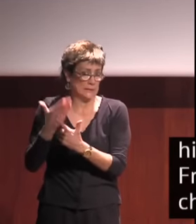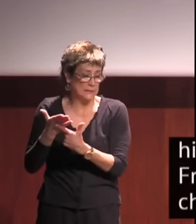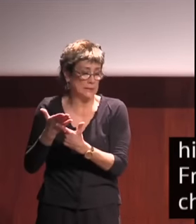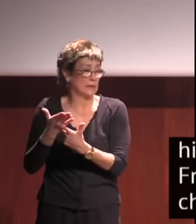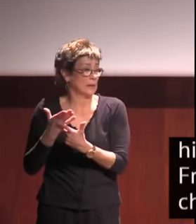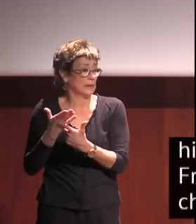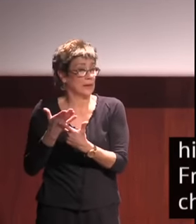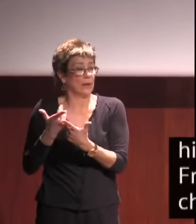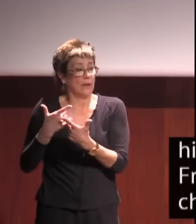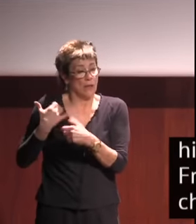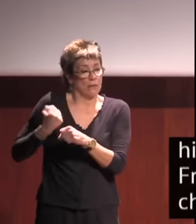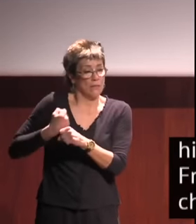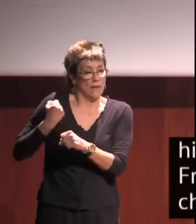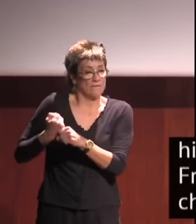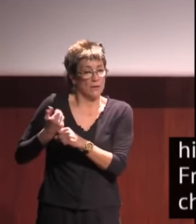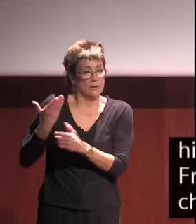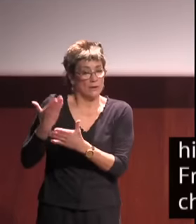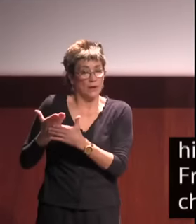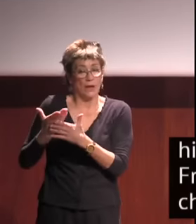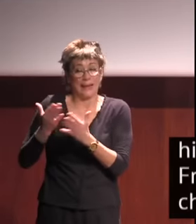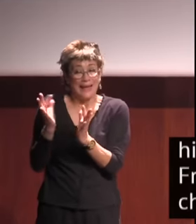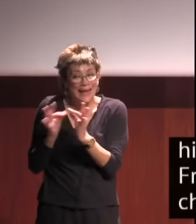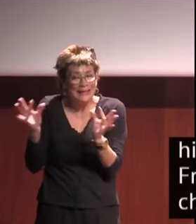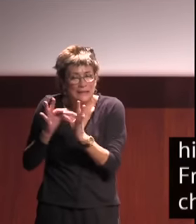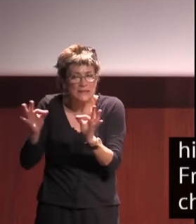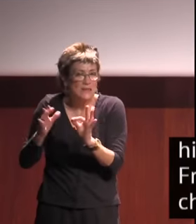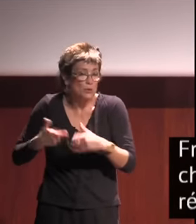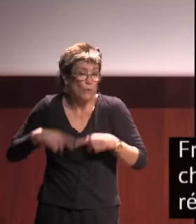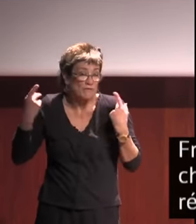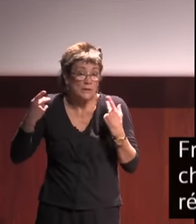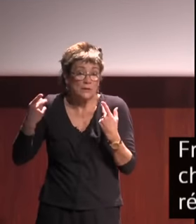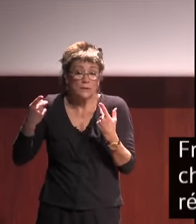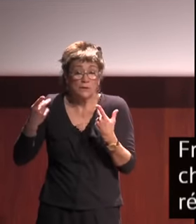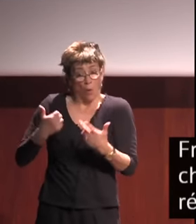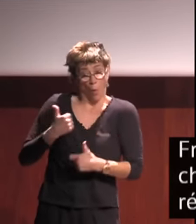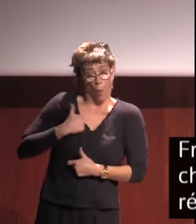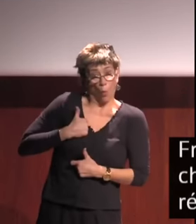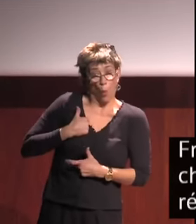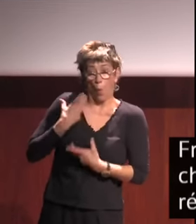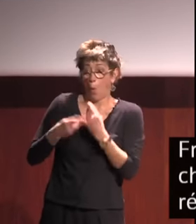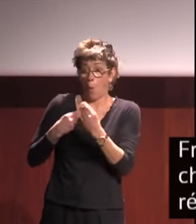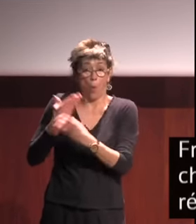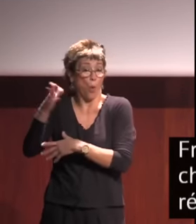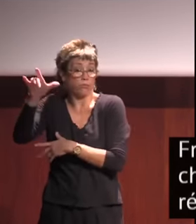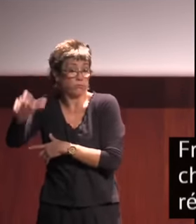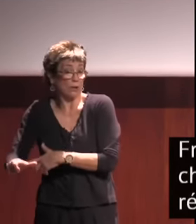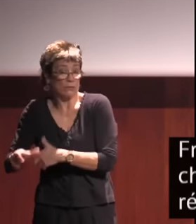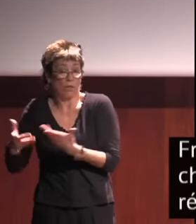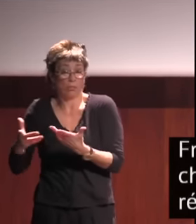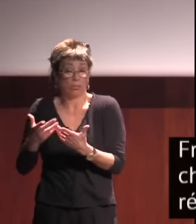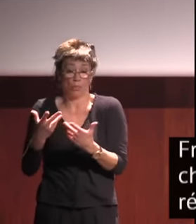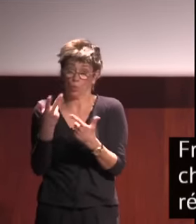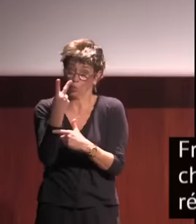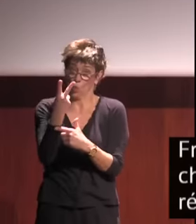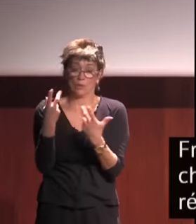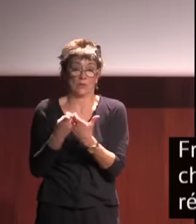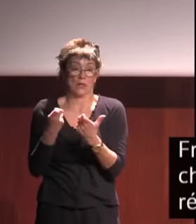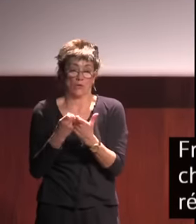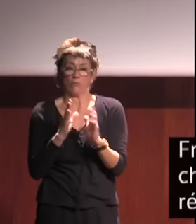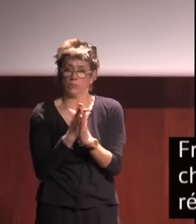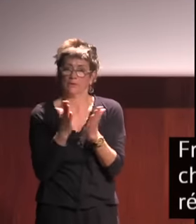et il travaille le récit des vies, aussi bien autobiographique que biographique. Là, deux exemples